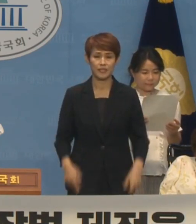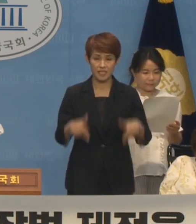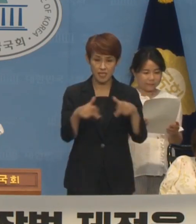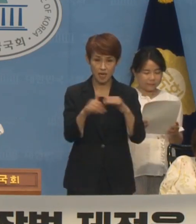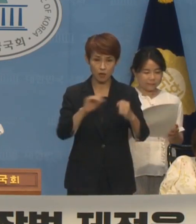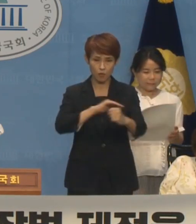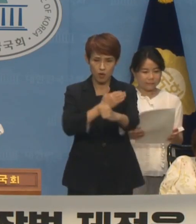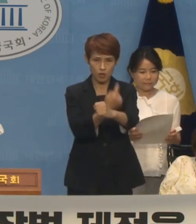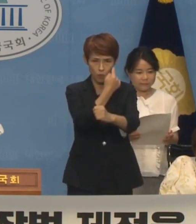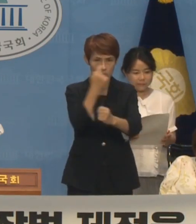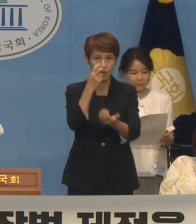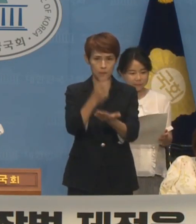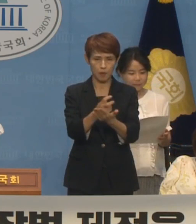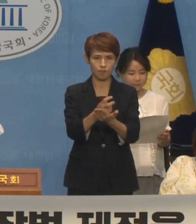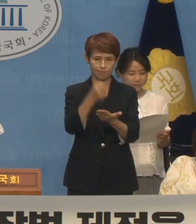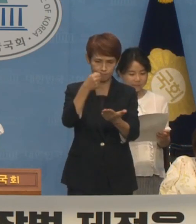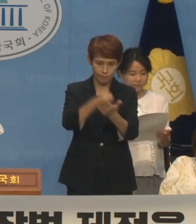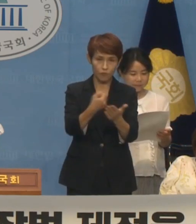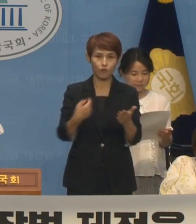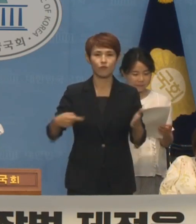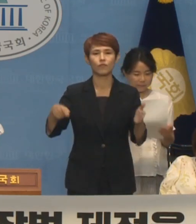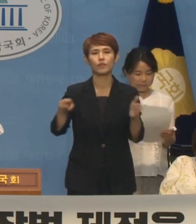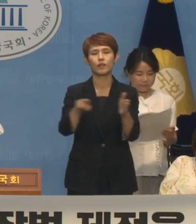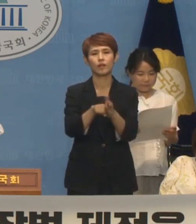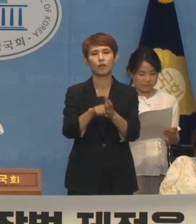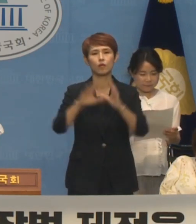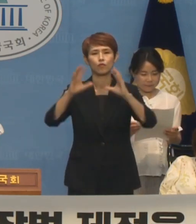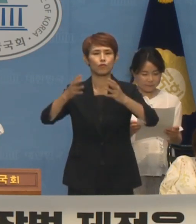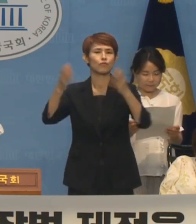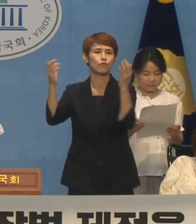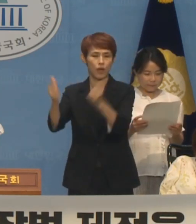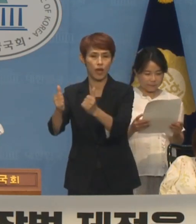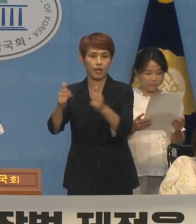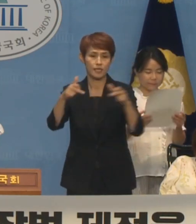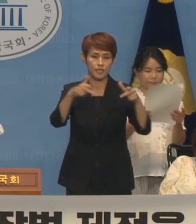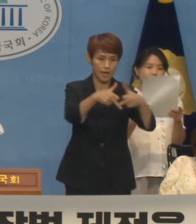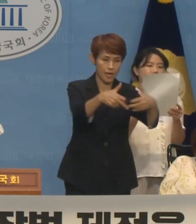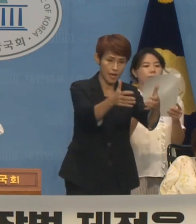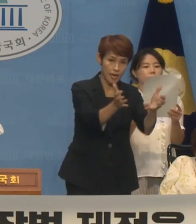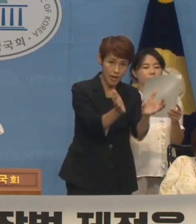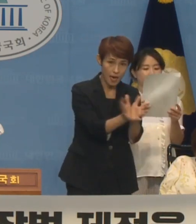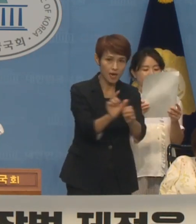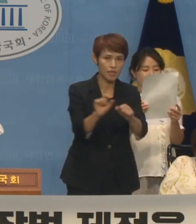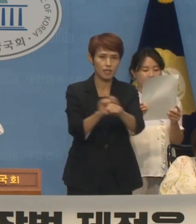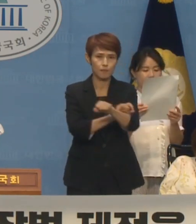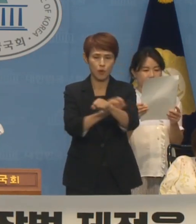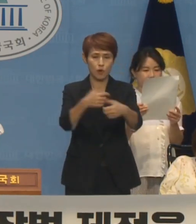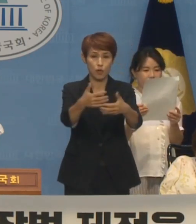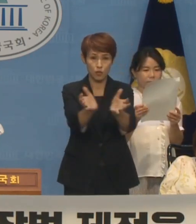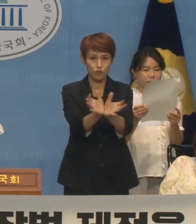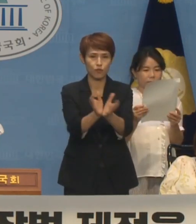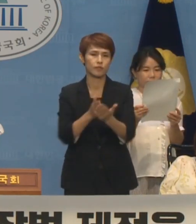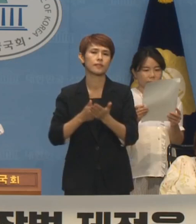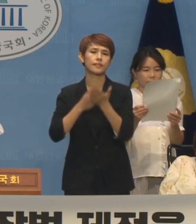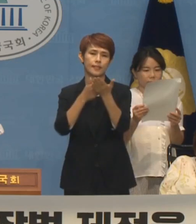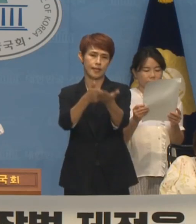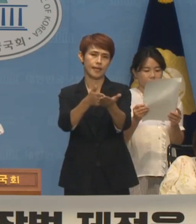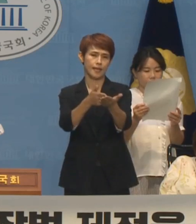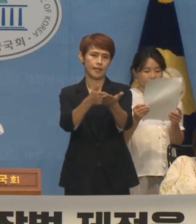장애인 권리보장법 제정을 위한 국회 장애계 특별기구 제안